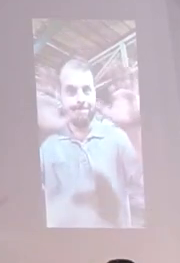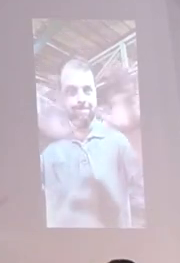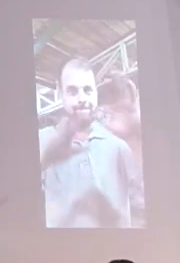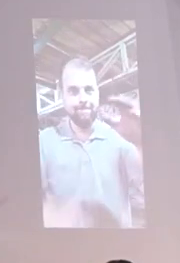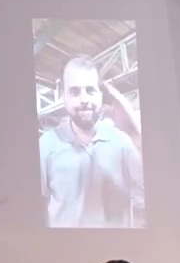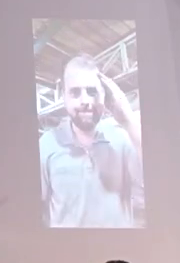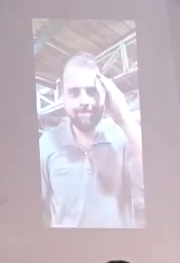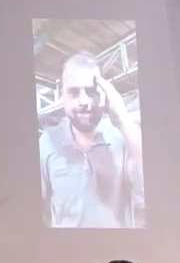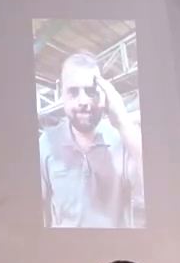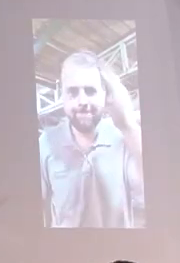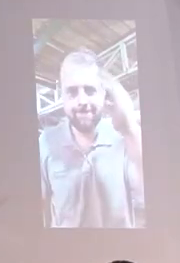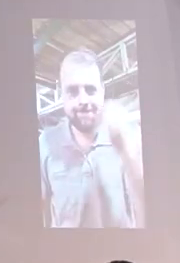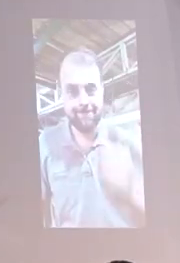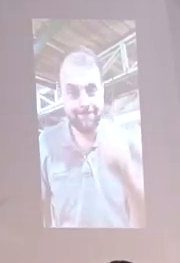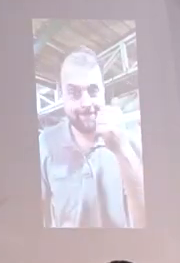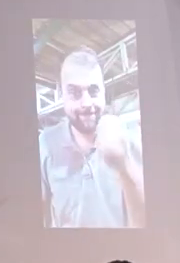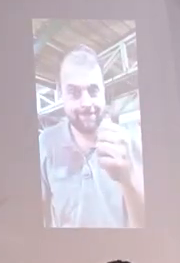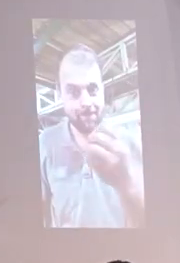Olá, tudo bem com vocês?